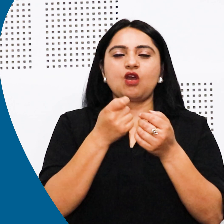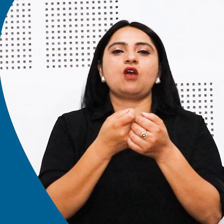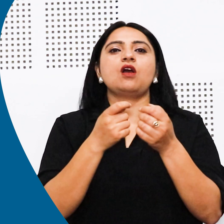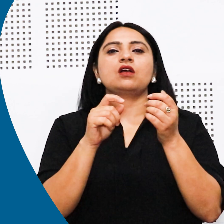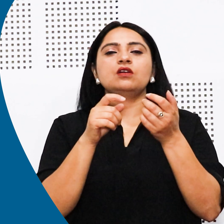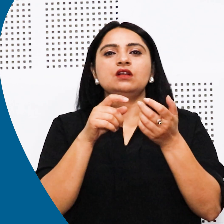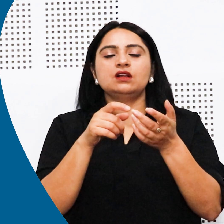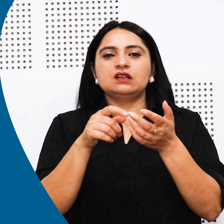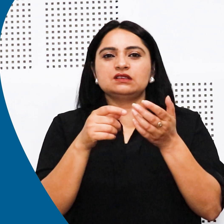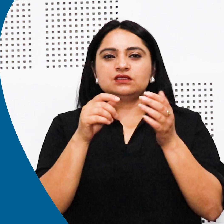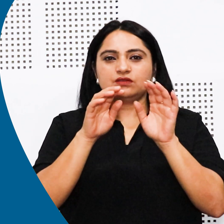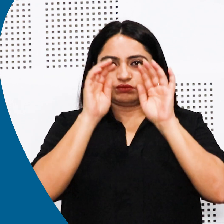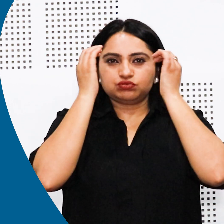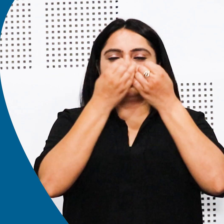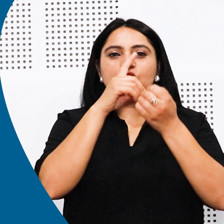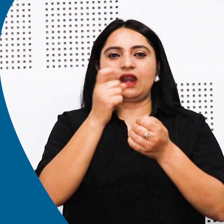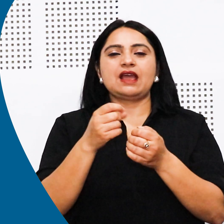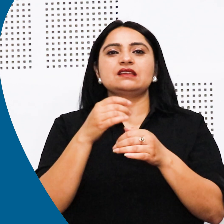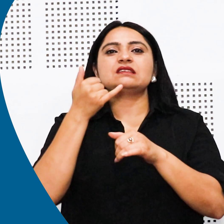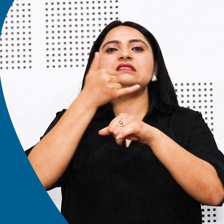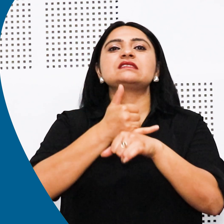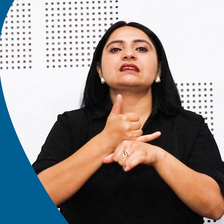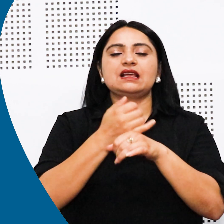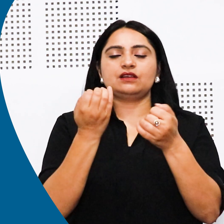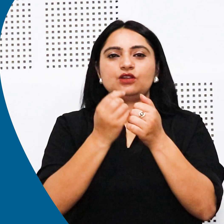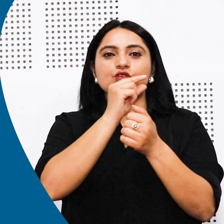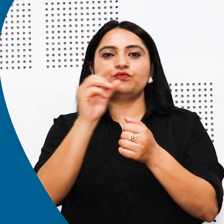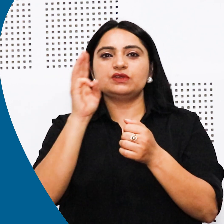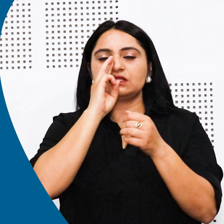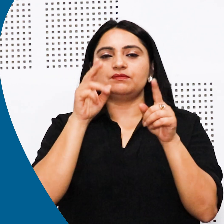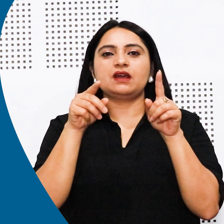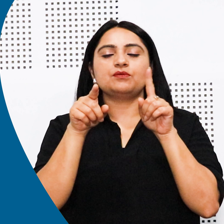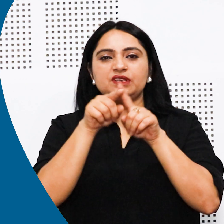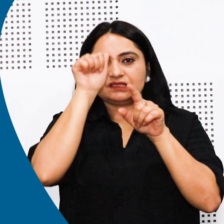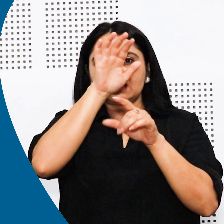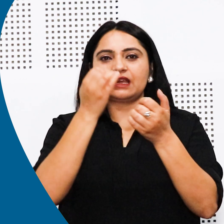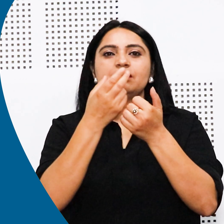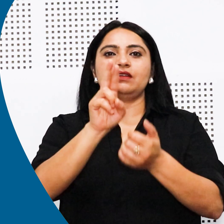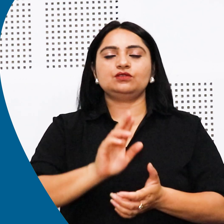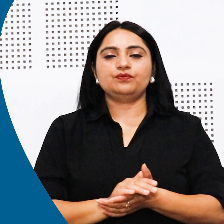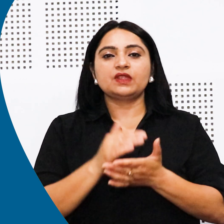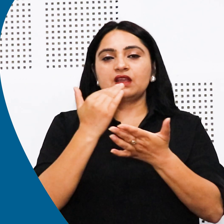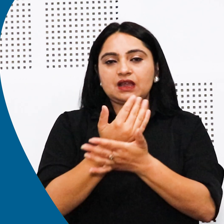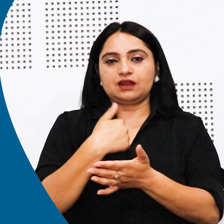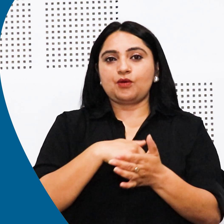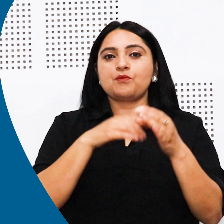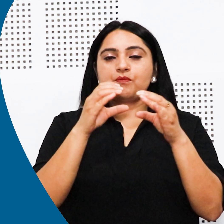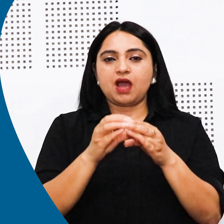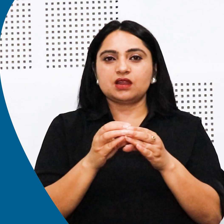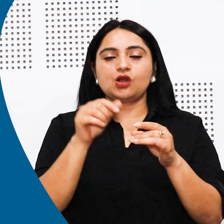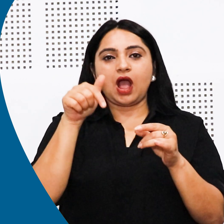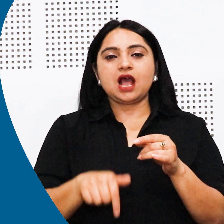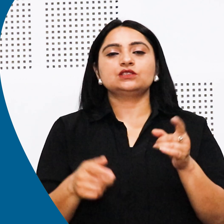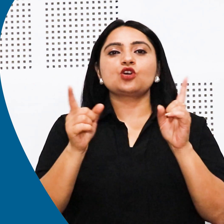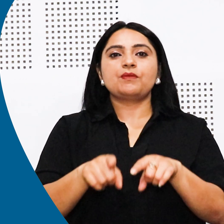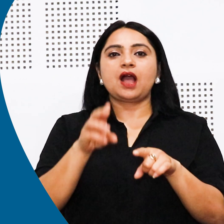लागि स्याङ्जाको वालिङ नगरपालिकाले गरेको राम्रो अभ्यासका बारेमा पनि जानकारी गराएका थियौं। कार्यक्रम हाम्रो पालिकाको